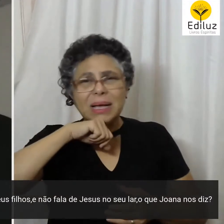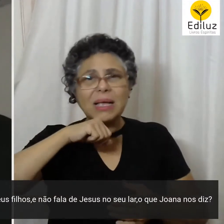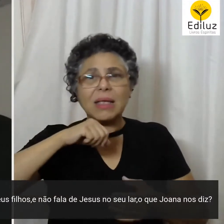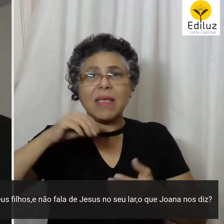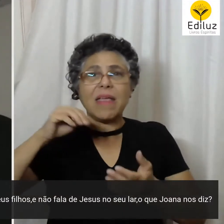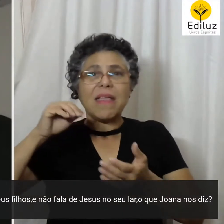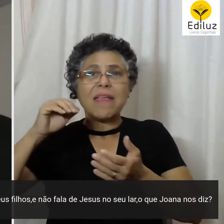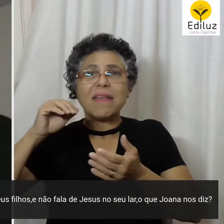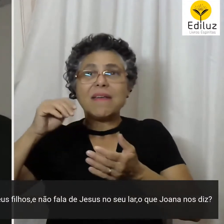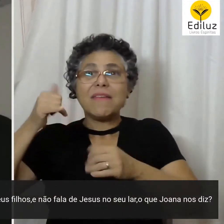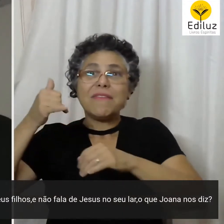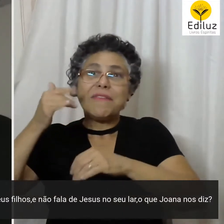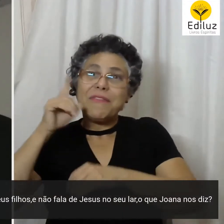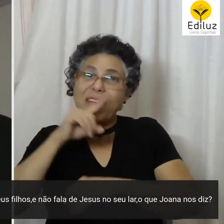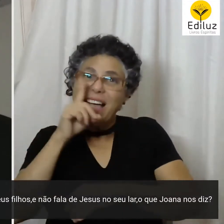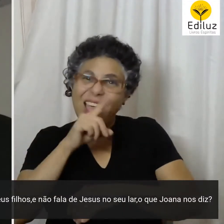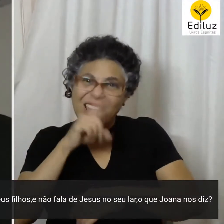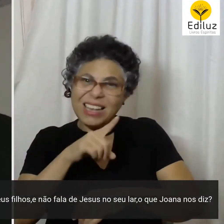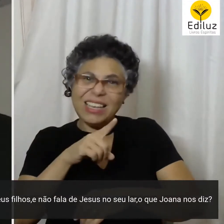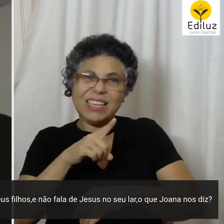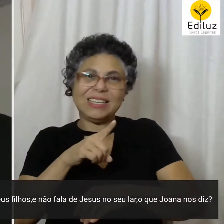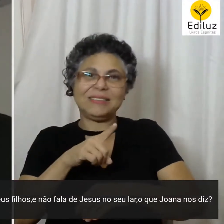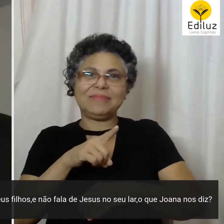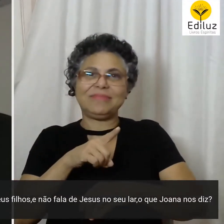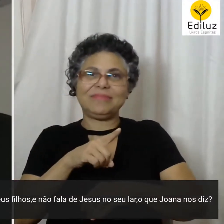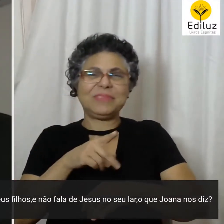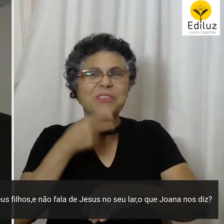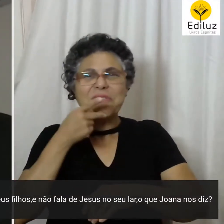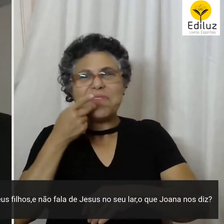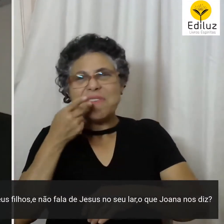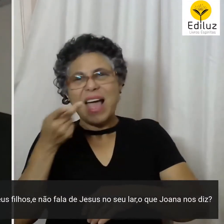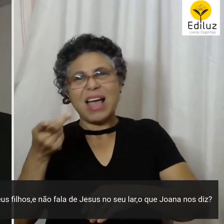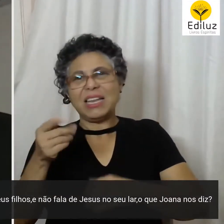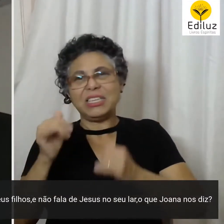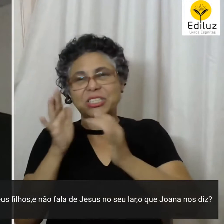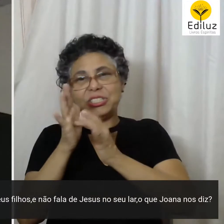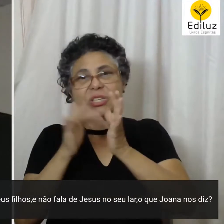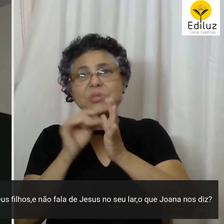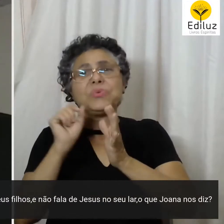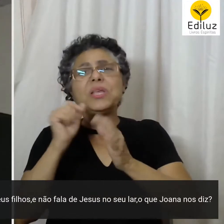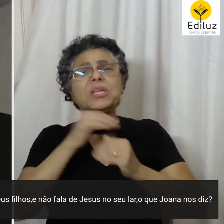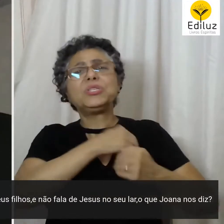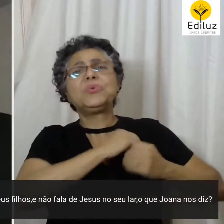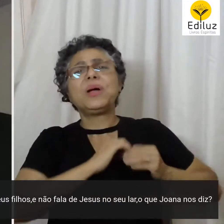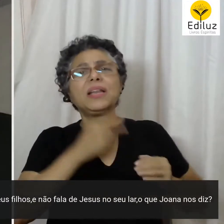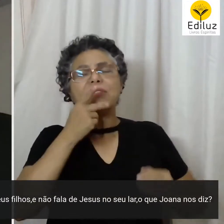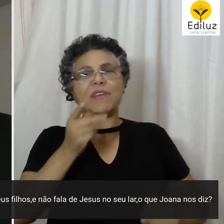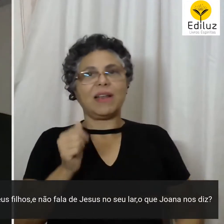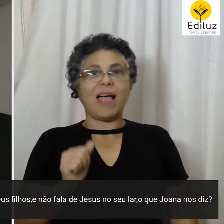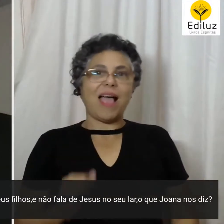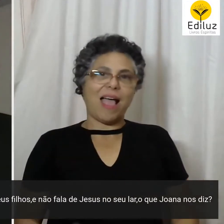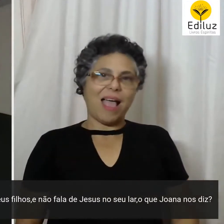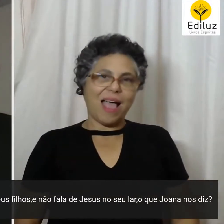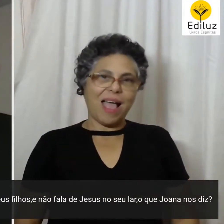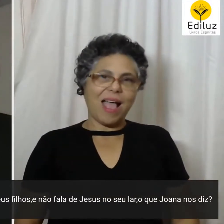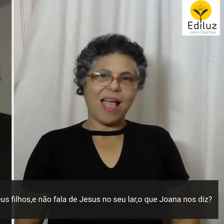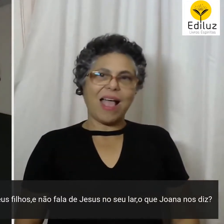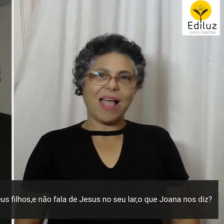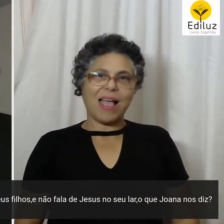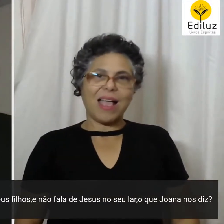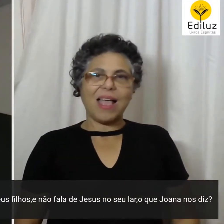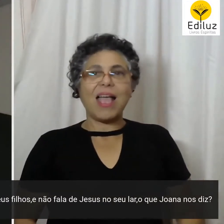fala de Jesus no seu lar, o que Joana nos diz? Alimentos para matar a fome